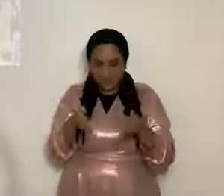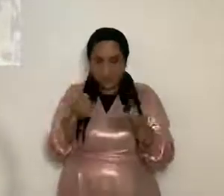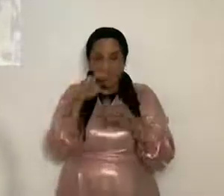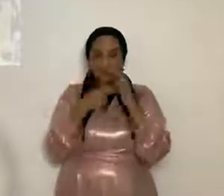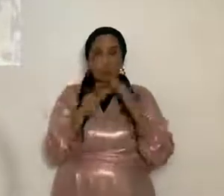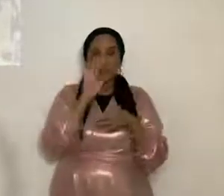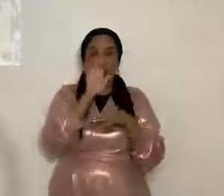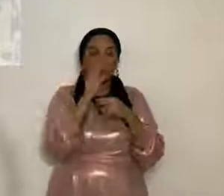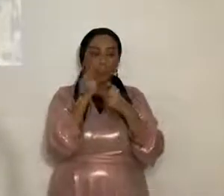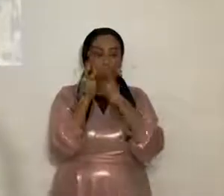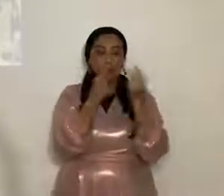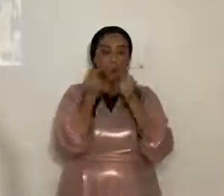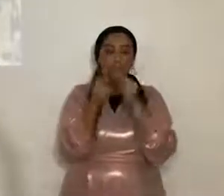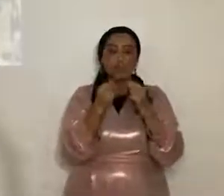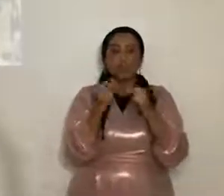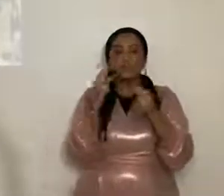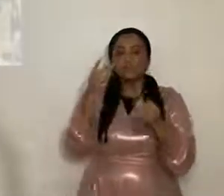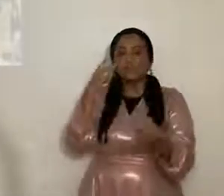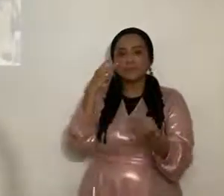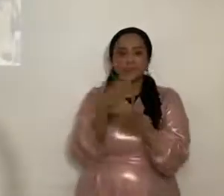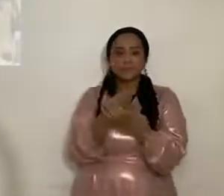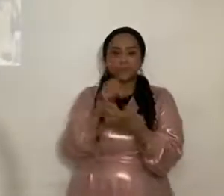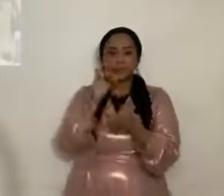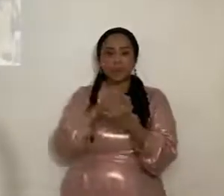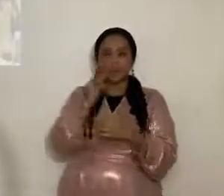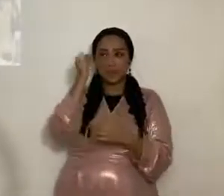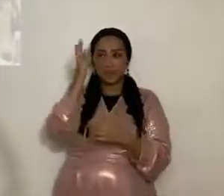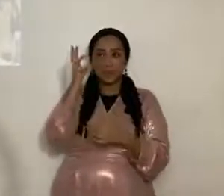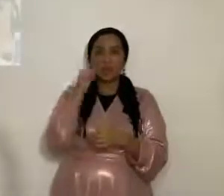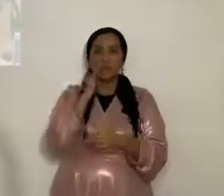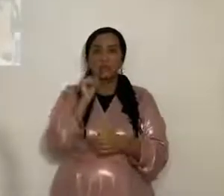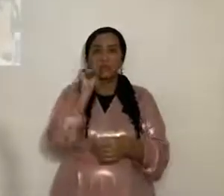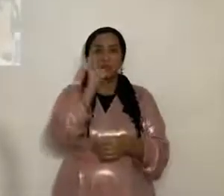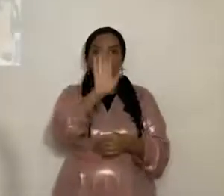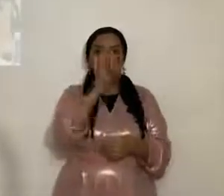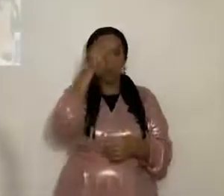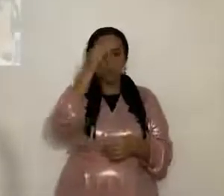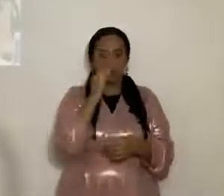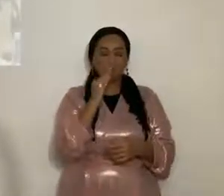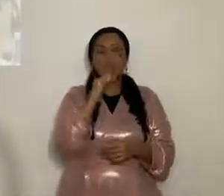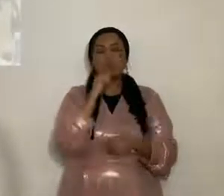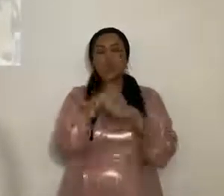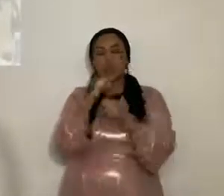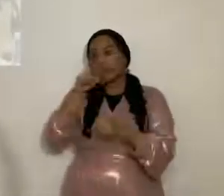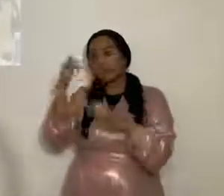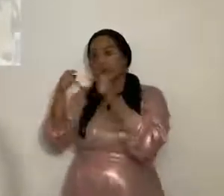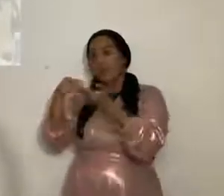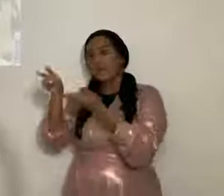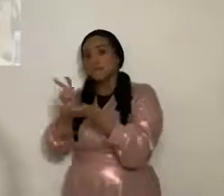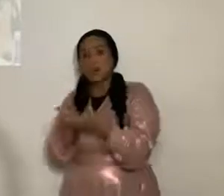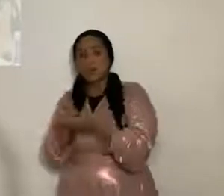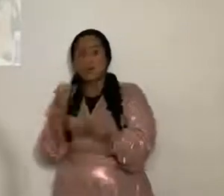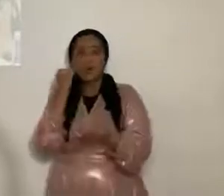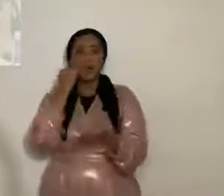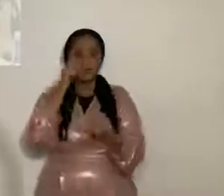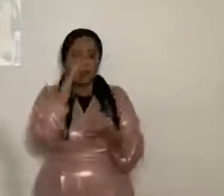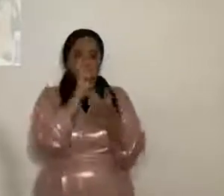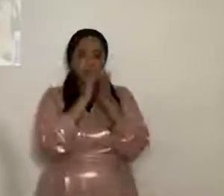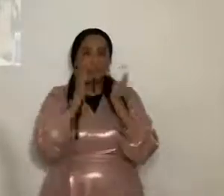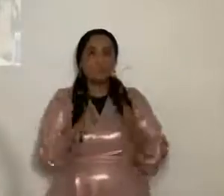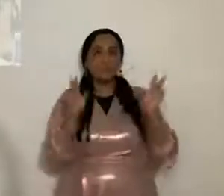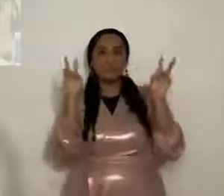que tú hagas dé testimonio de que Yahshua es tu Elohim, no hacer tropezar a otros. Si un creyente,